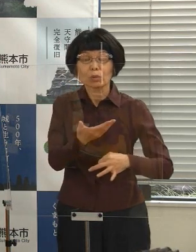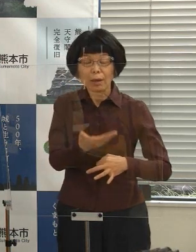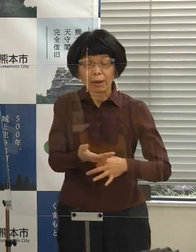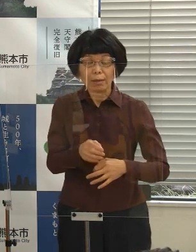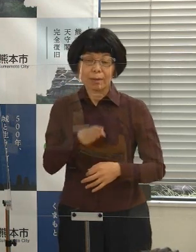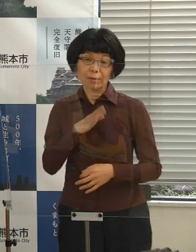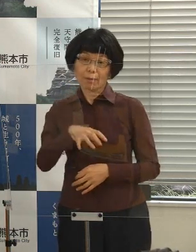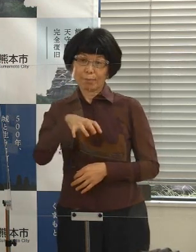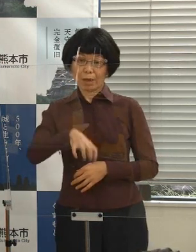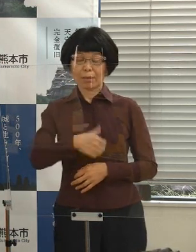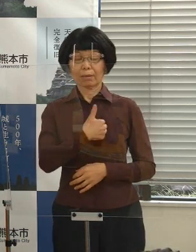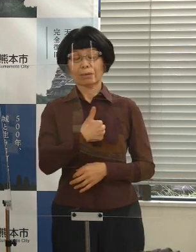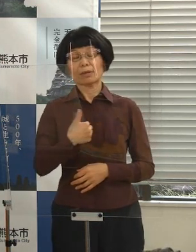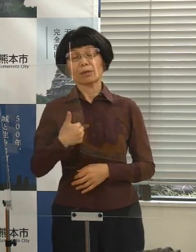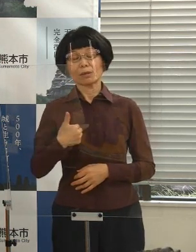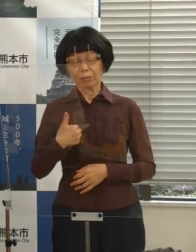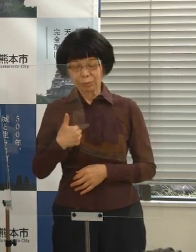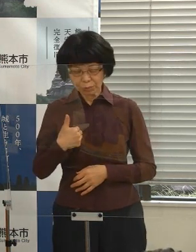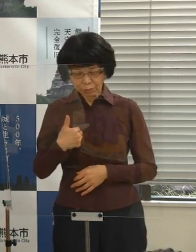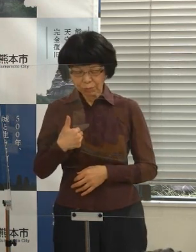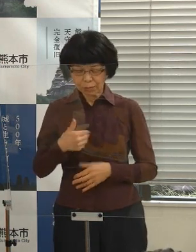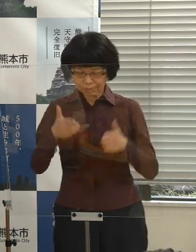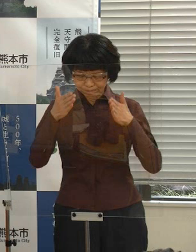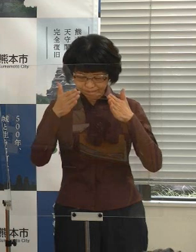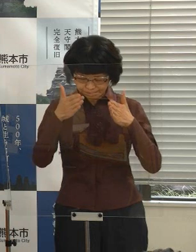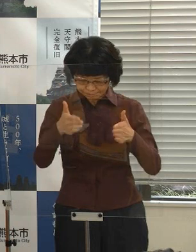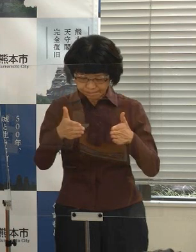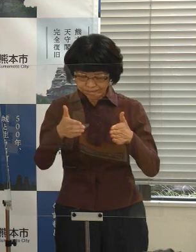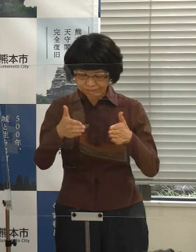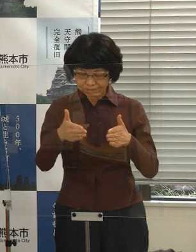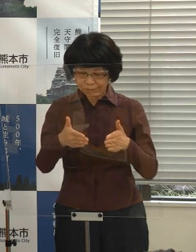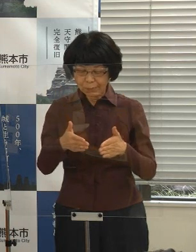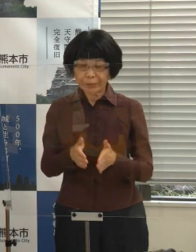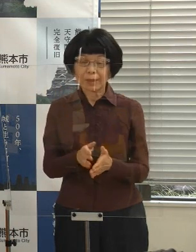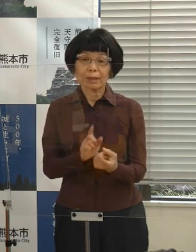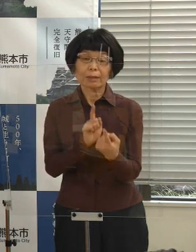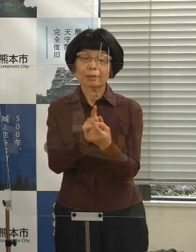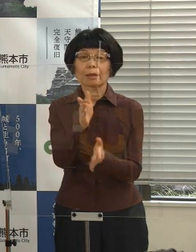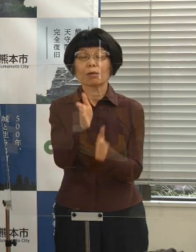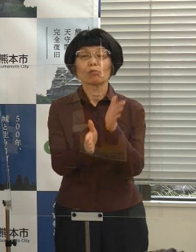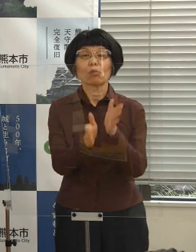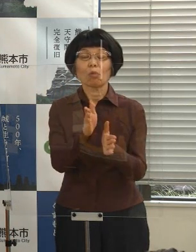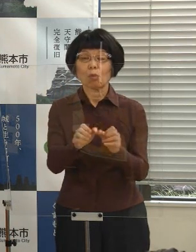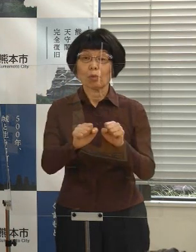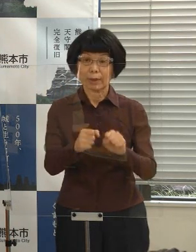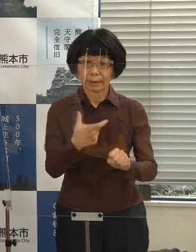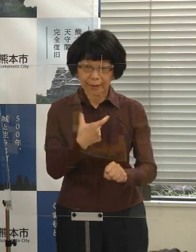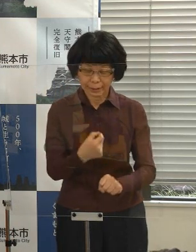できる限りの最善を尽くして、対応していきたいというふうに考えています。